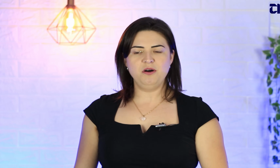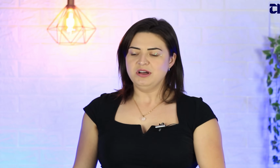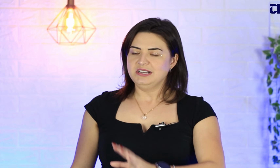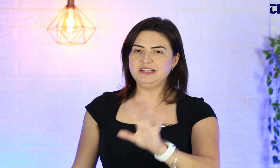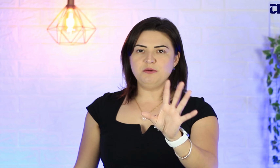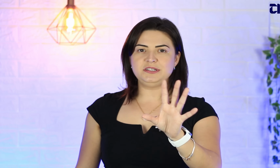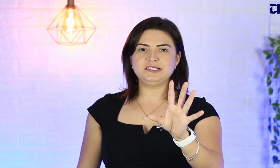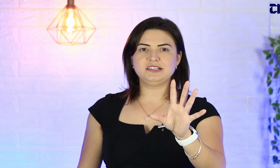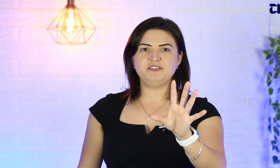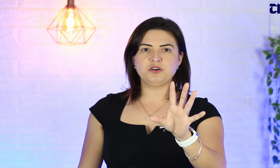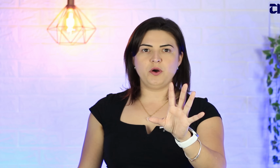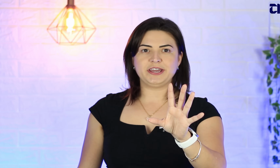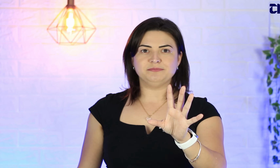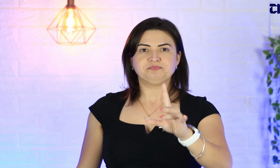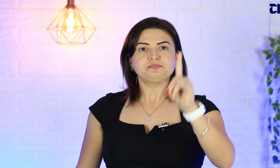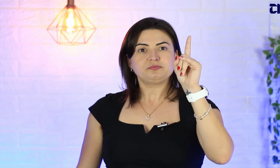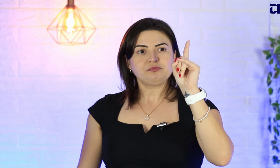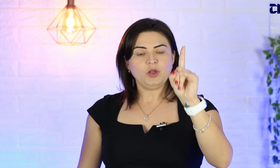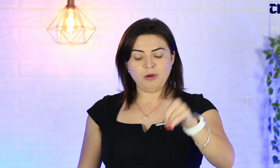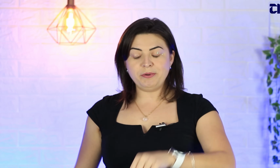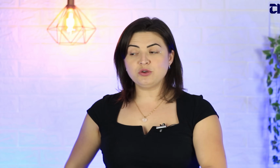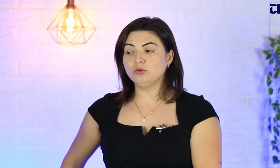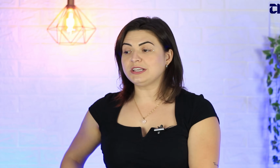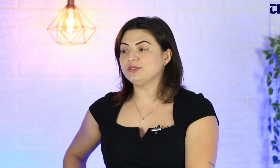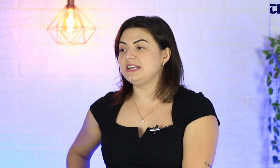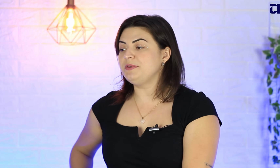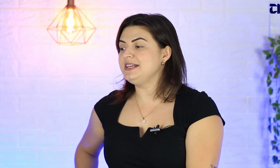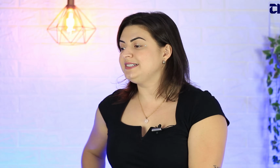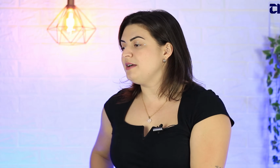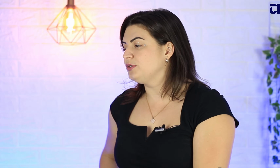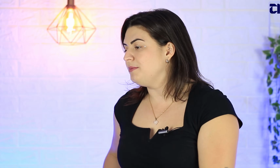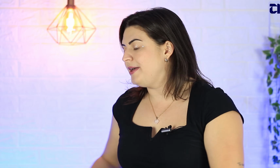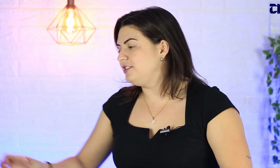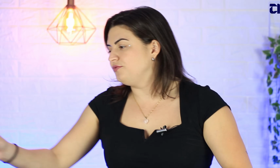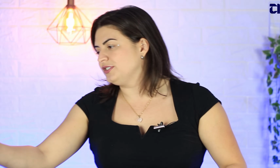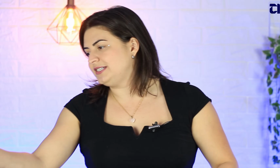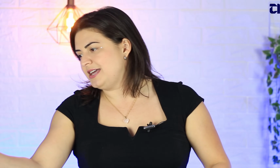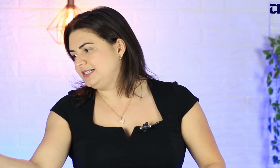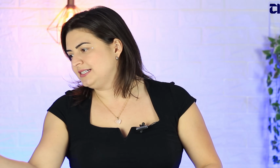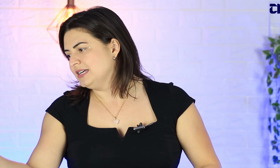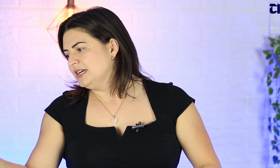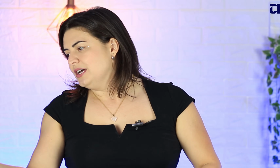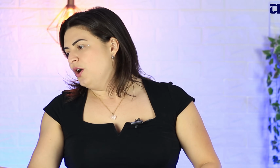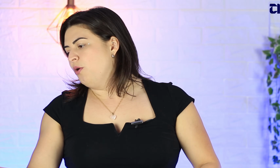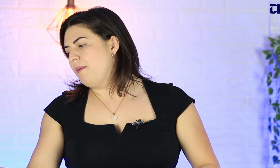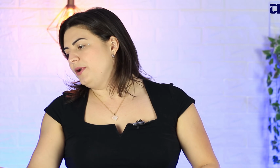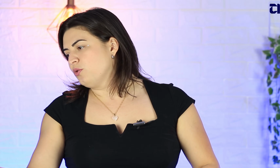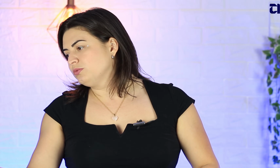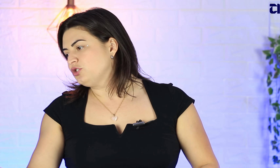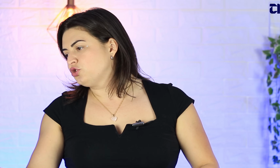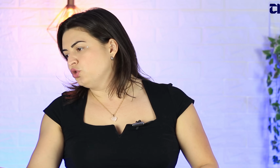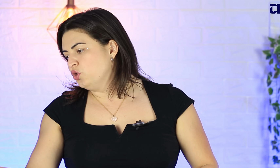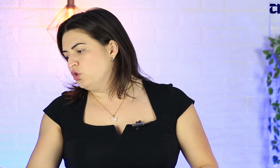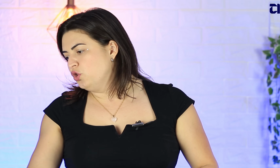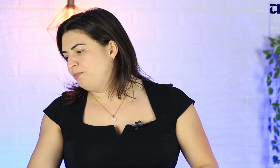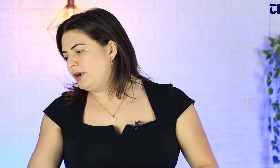bom? Não precisa ter vergonha. Uma pergunta que eu sempre recebo também de vocês, uma pergunta super